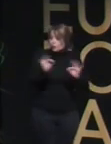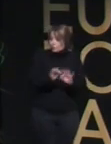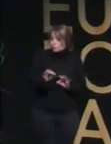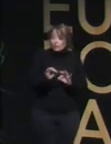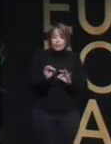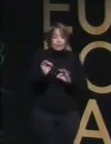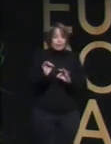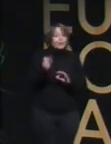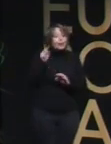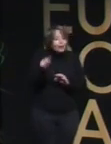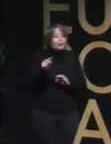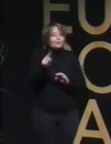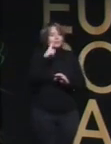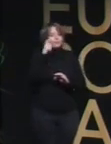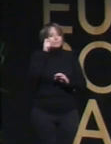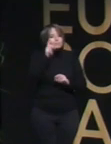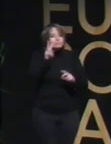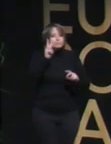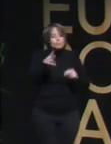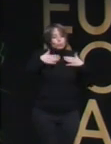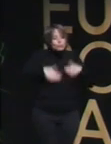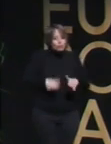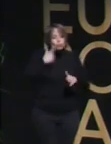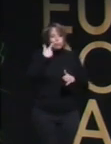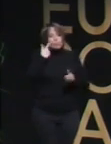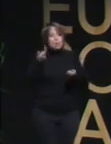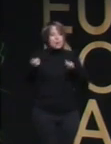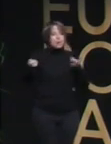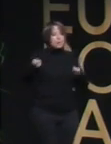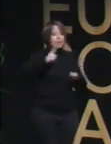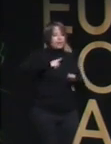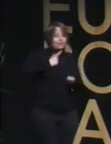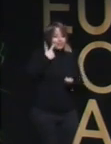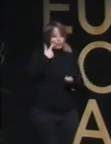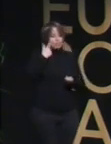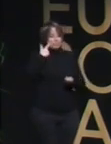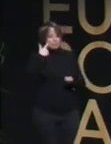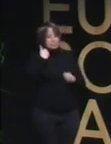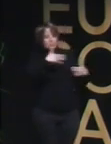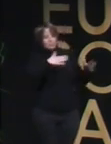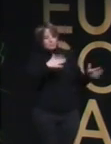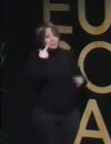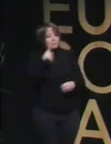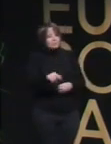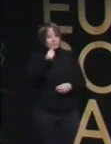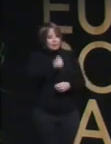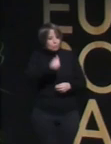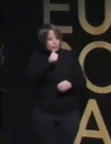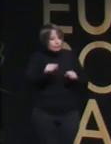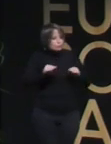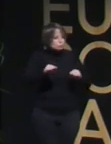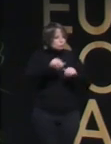parental es donde entendemos que nuestros hijos nos están poniendo a prueba. Está siendo mofeta, pero para ver si eres capaz de aguantar en su modo más